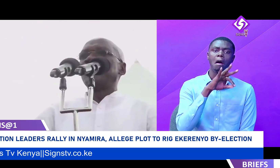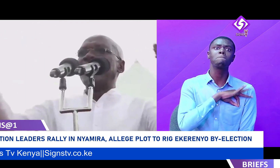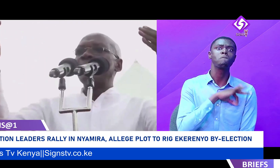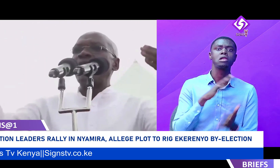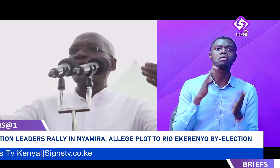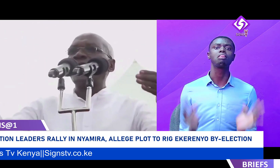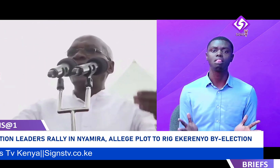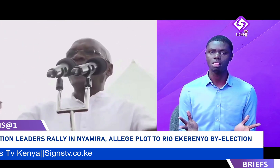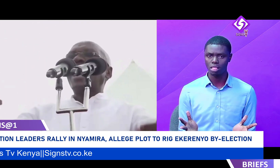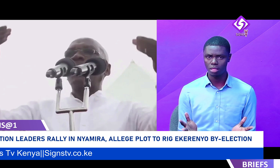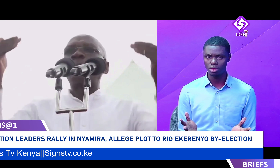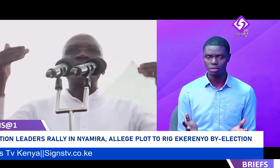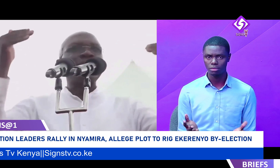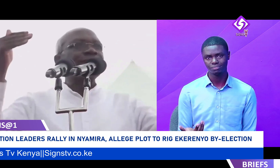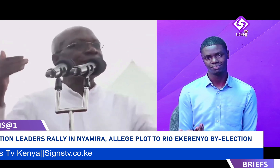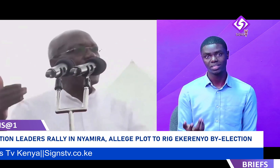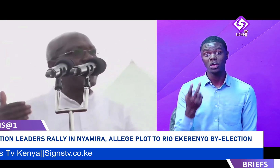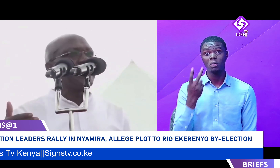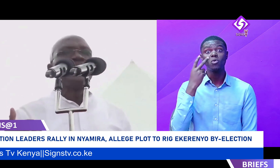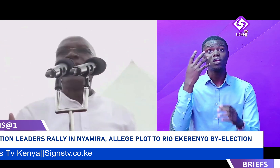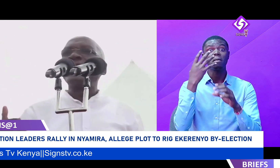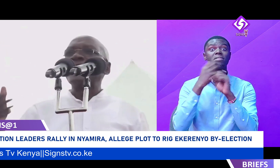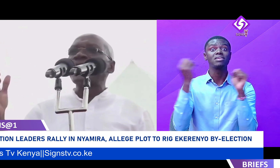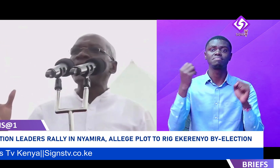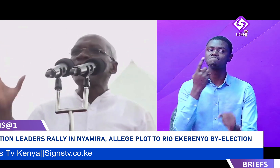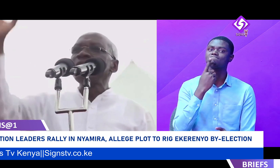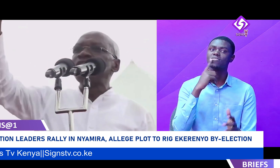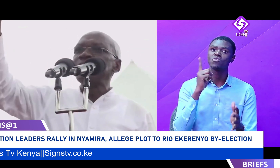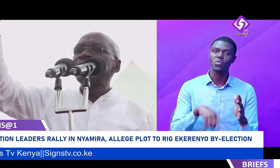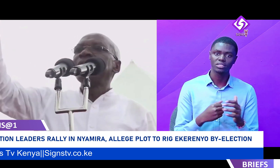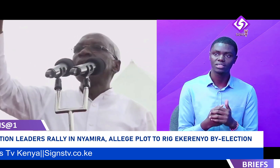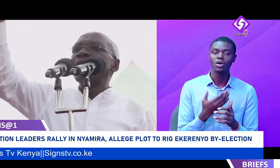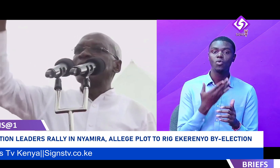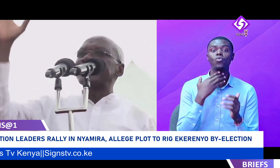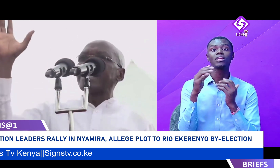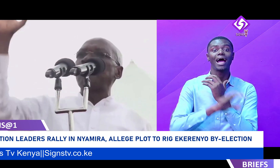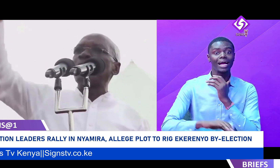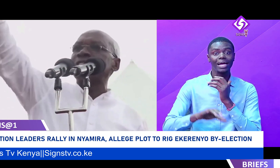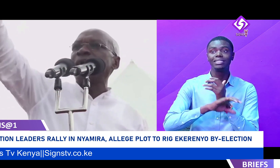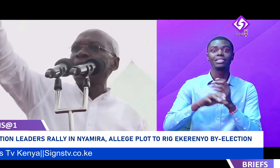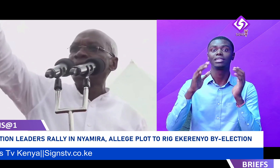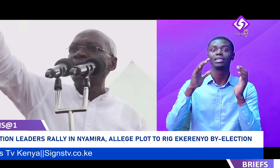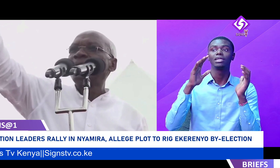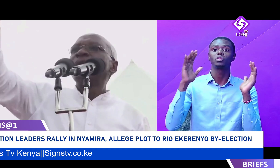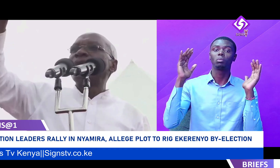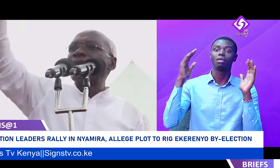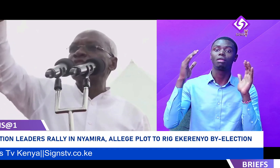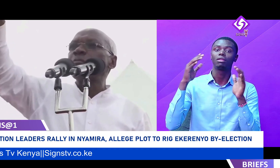Vile mnaona our president saying anataka inji iende Singapore style, na anazungumza